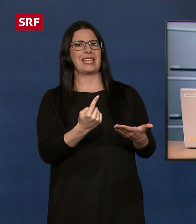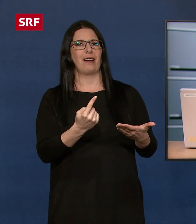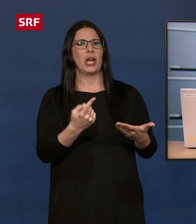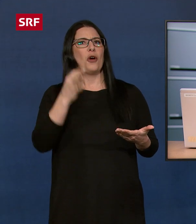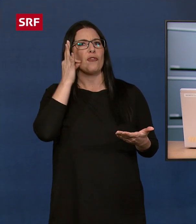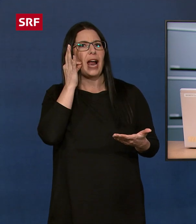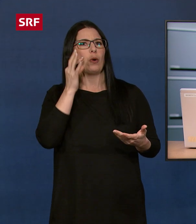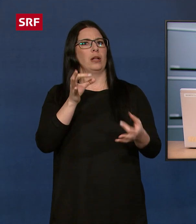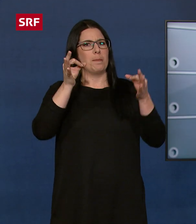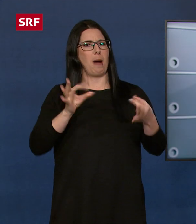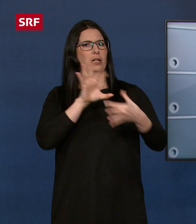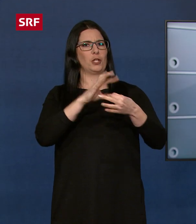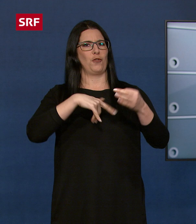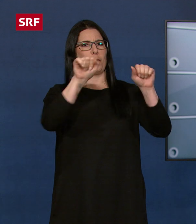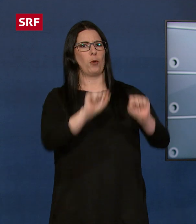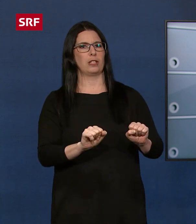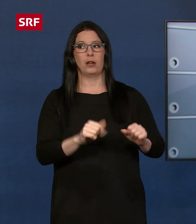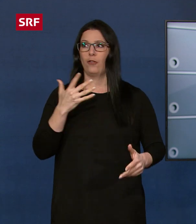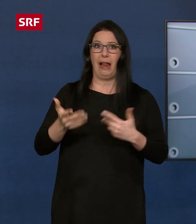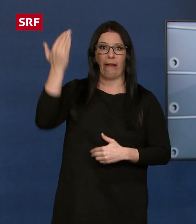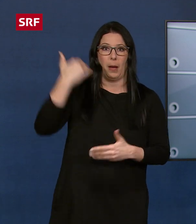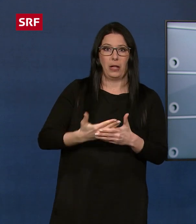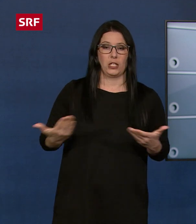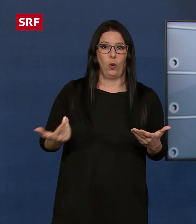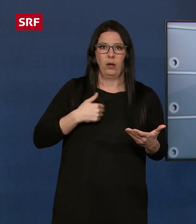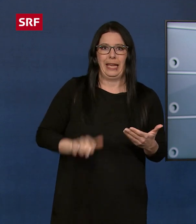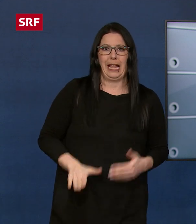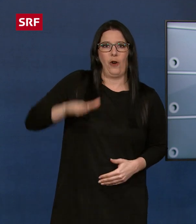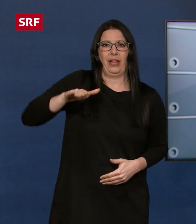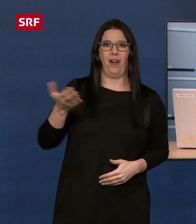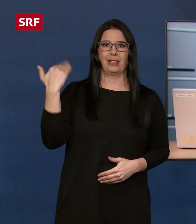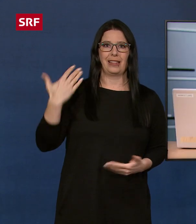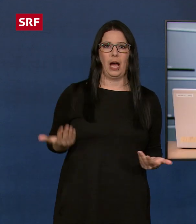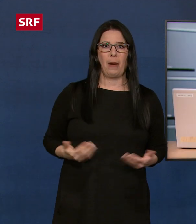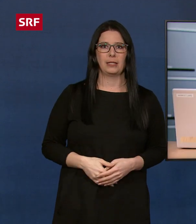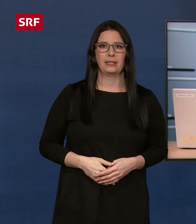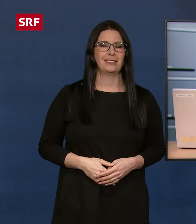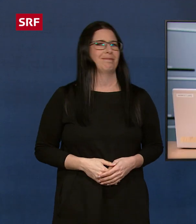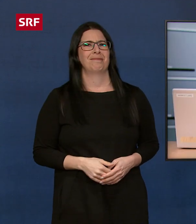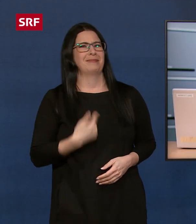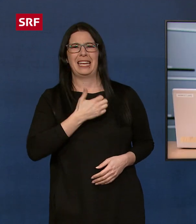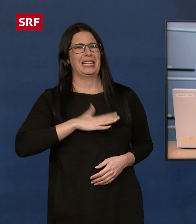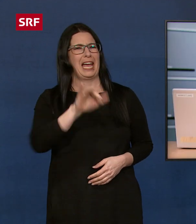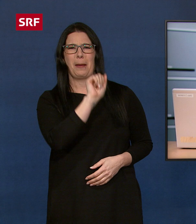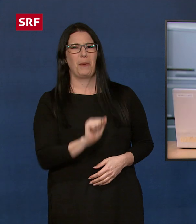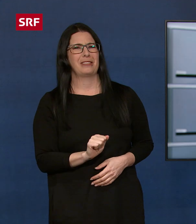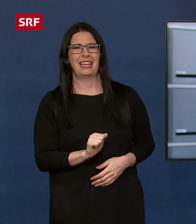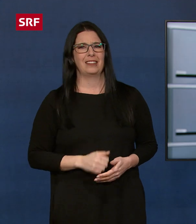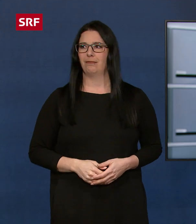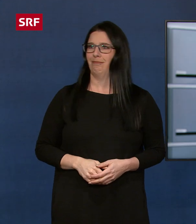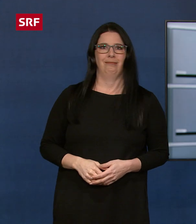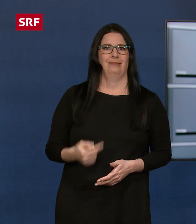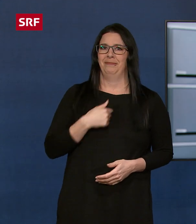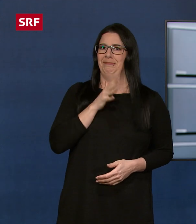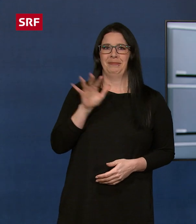gemacht, um zu putzen. Vielleicht war das hier so, ich bin dann nicht aufgewachsen. Nein, ich würde überhaupt nicht gerne putzen. Nein,